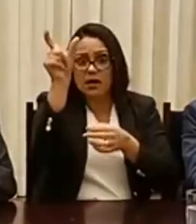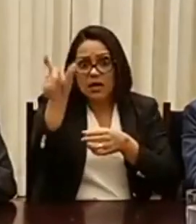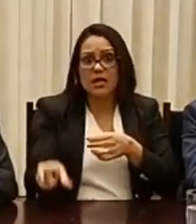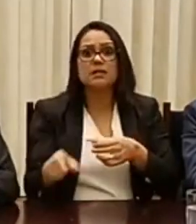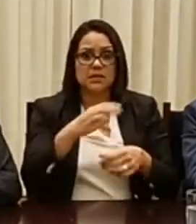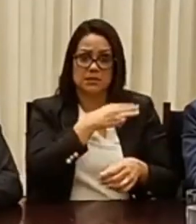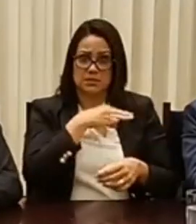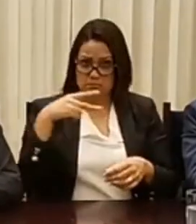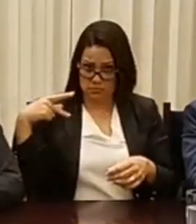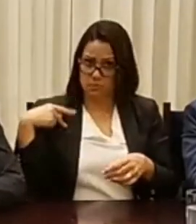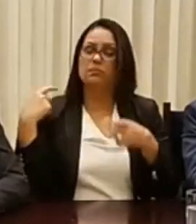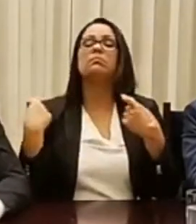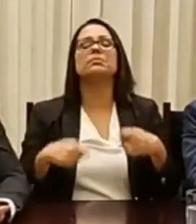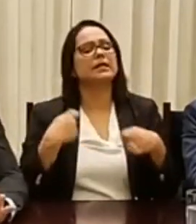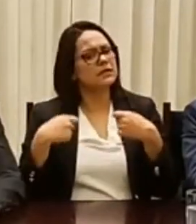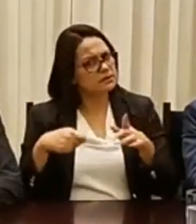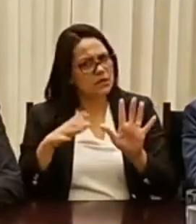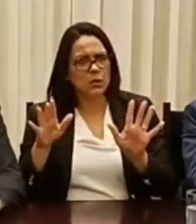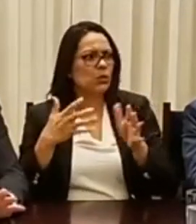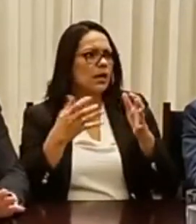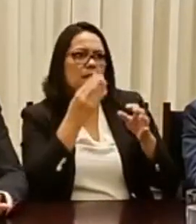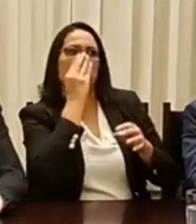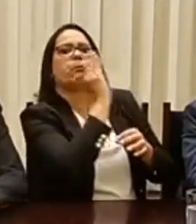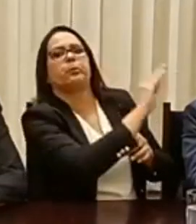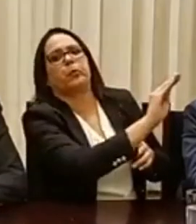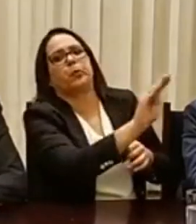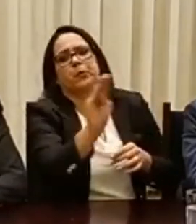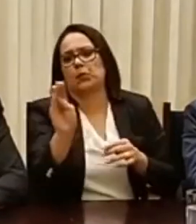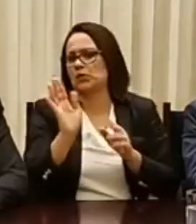pessoa, sem querer desmerecer os outros todos,